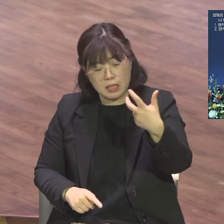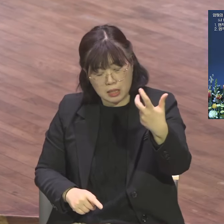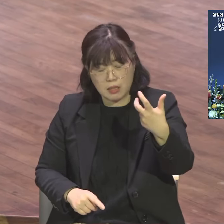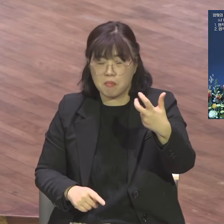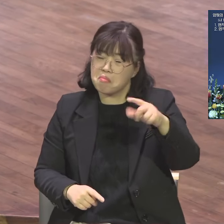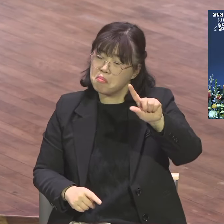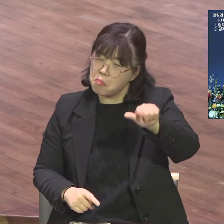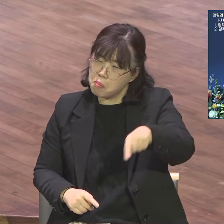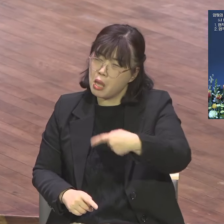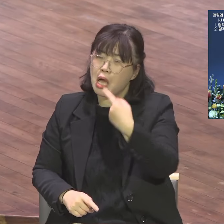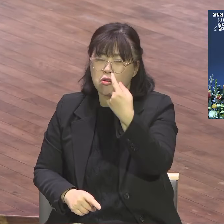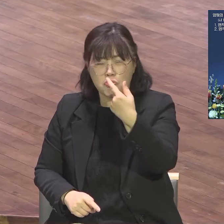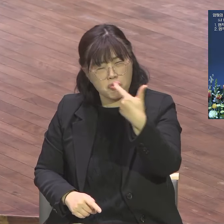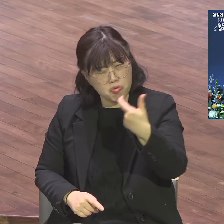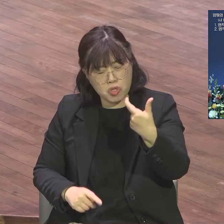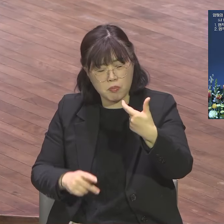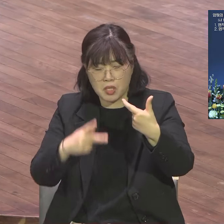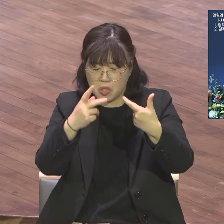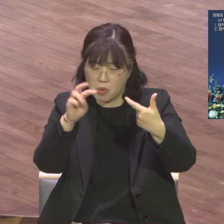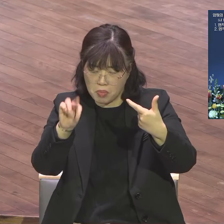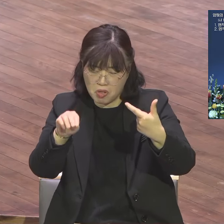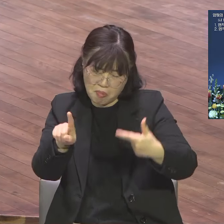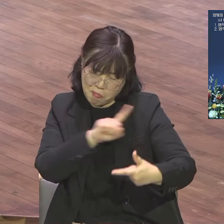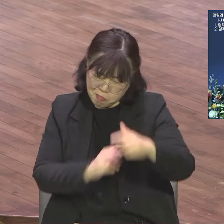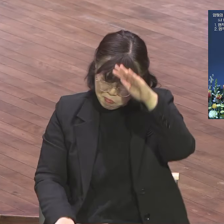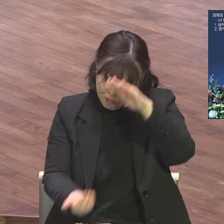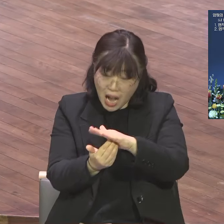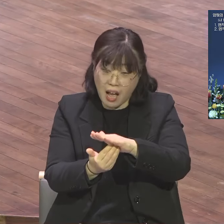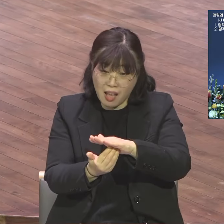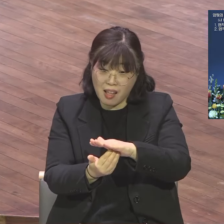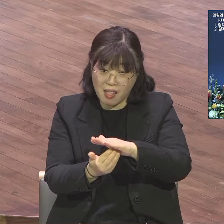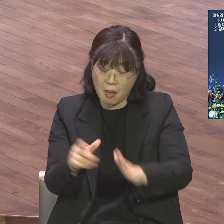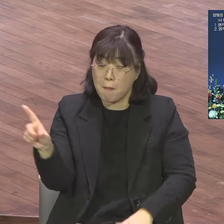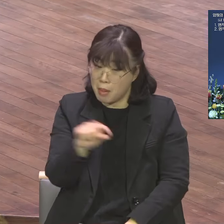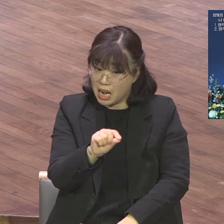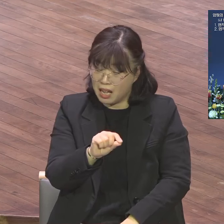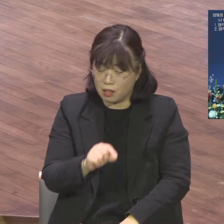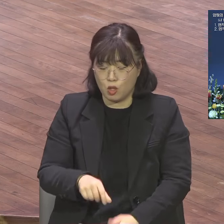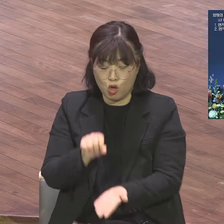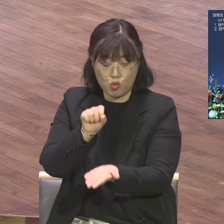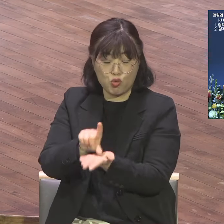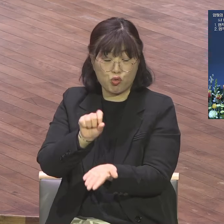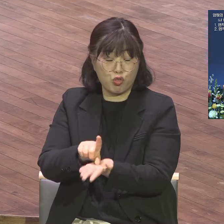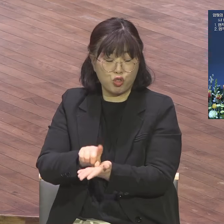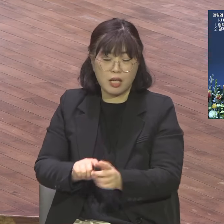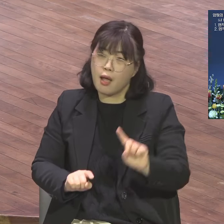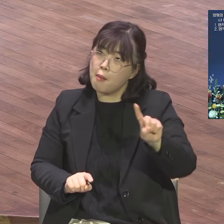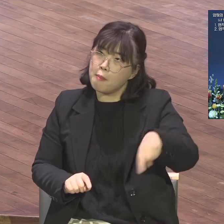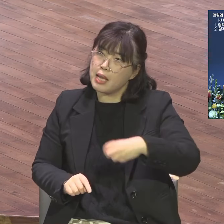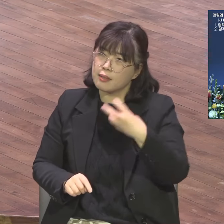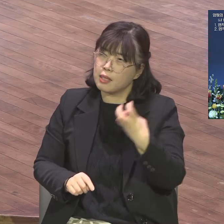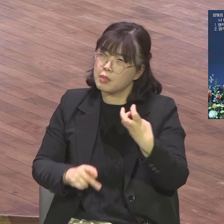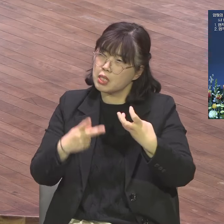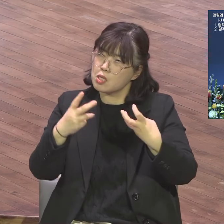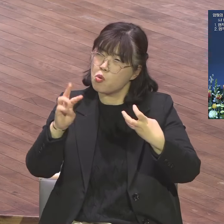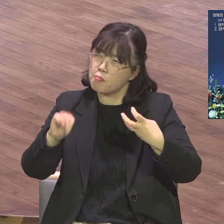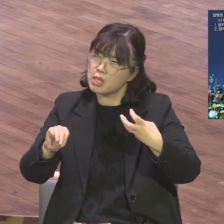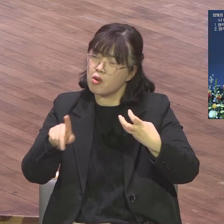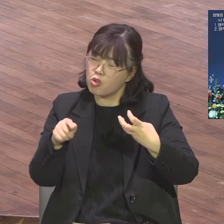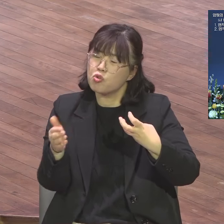나갑니다. 세게 던져. 170km. 축구공 130km. 아무리 세게 쳐도.